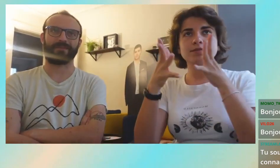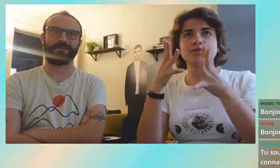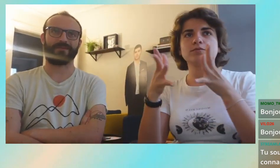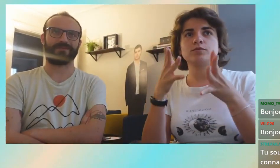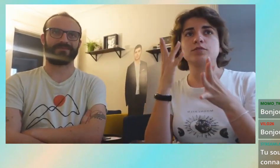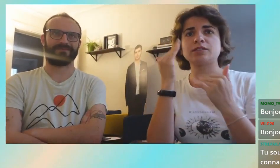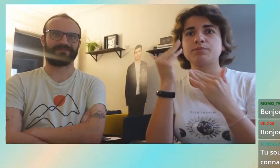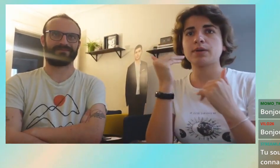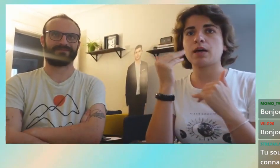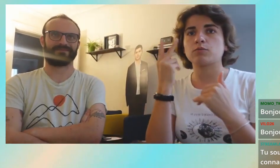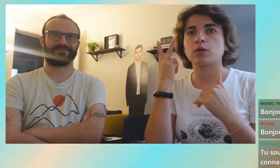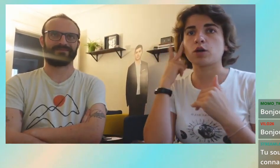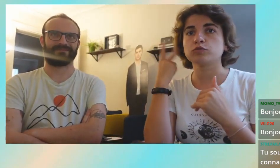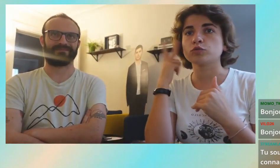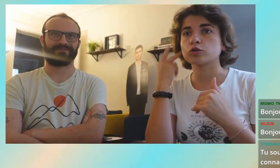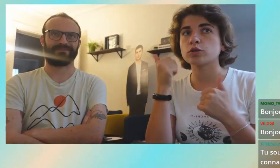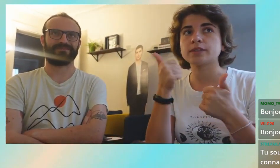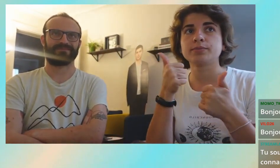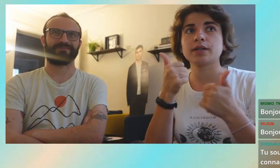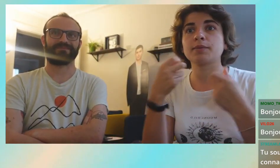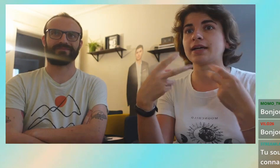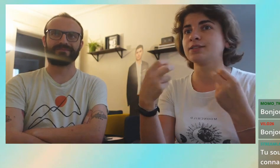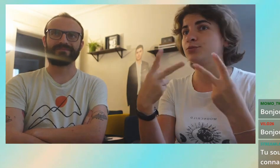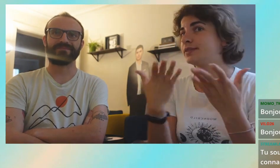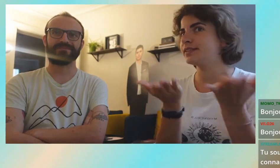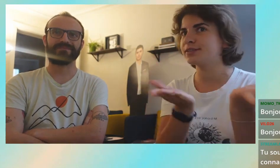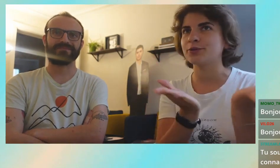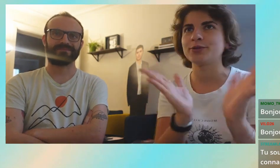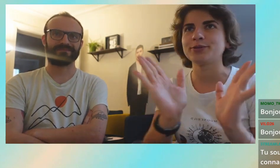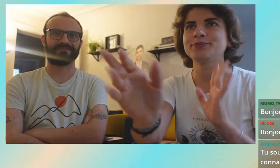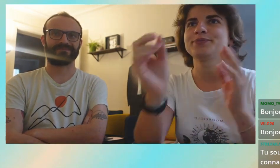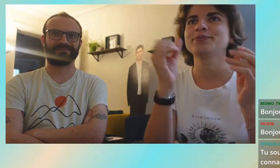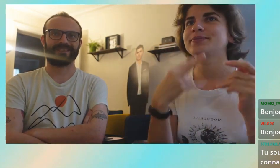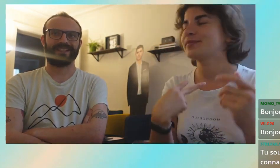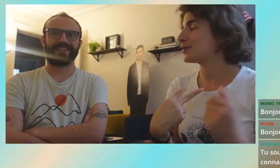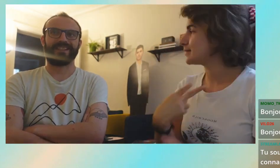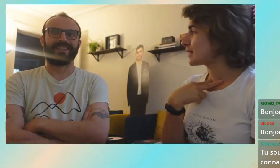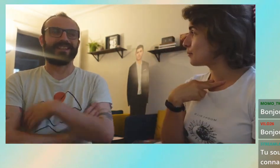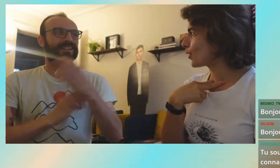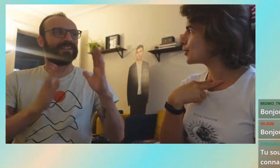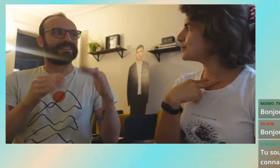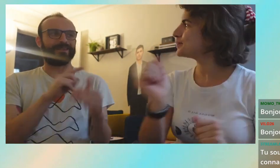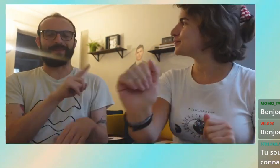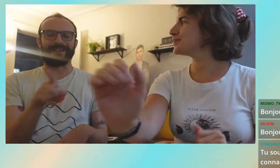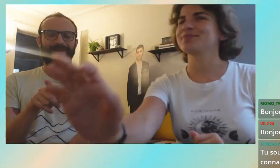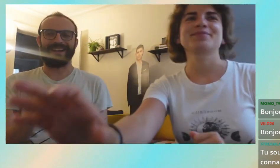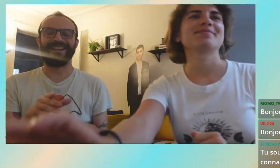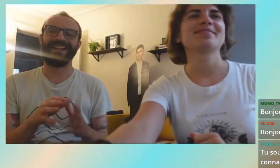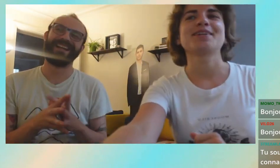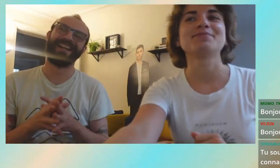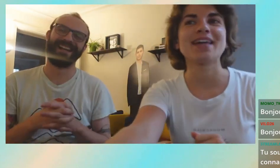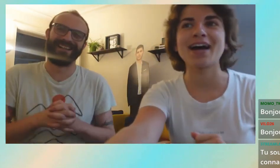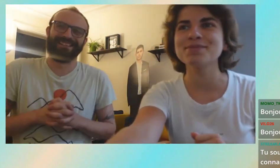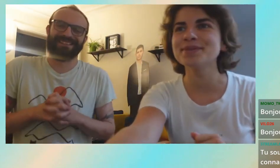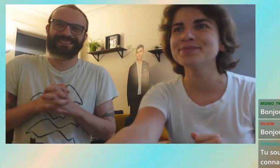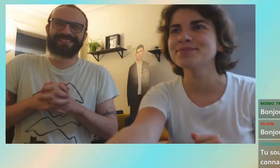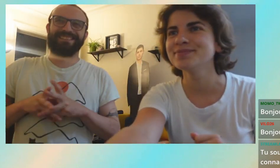Oui. J'espère que vous entendez bien le sous-titre. Ça bug, Ça ne marche pas. comme d'hab.